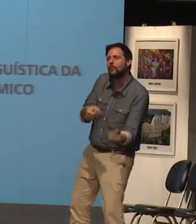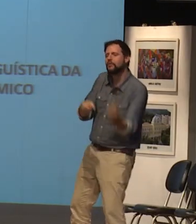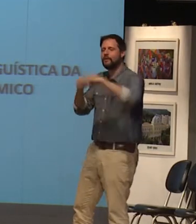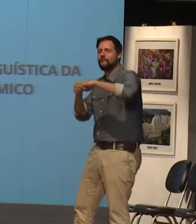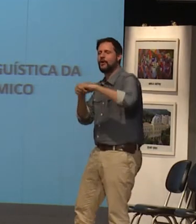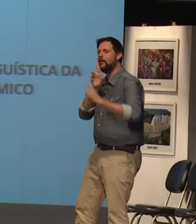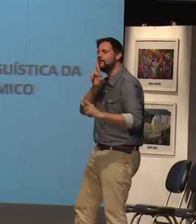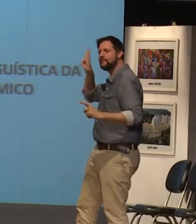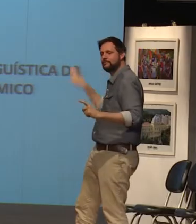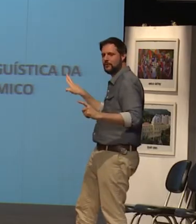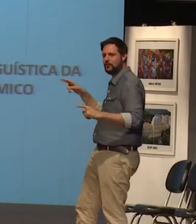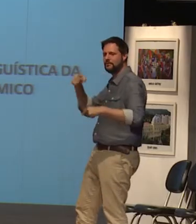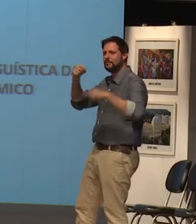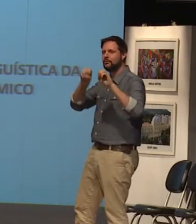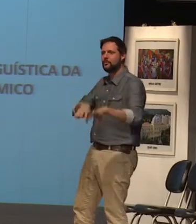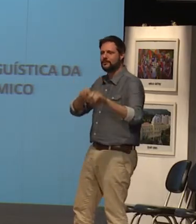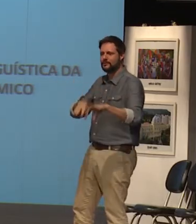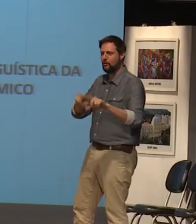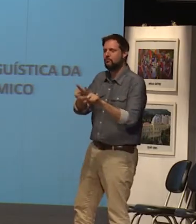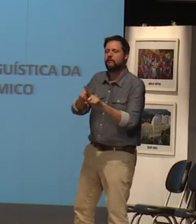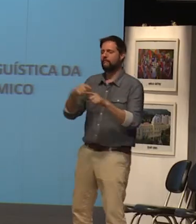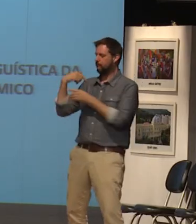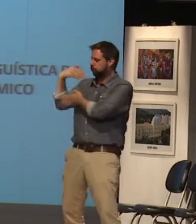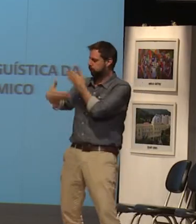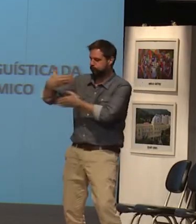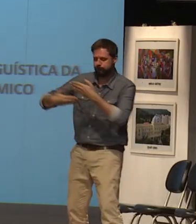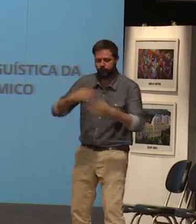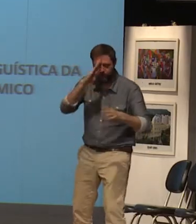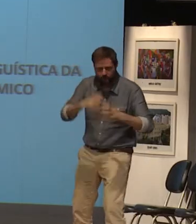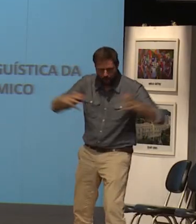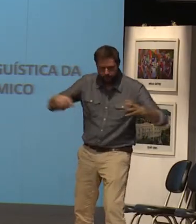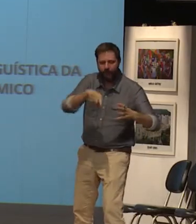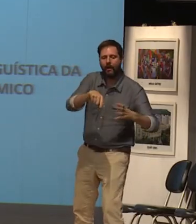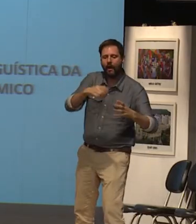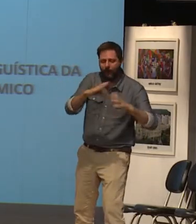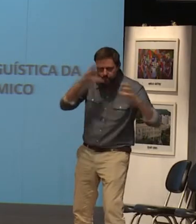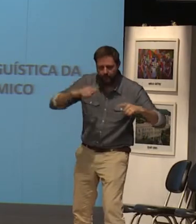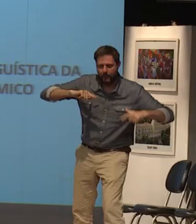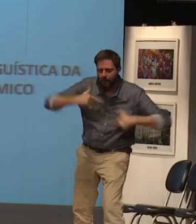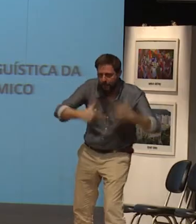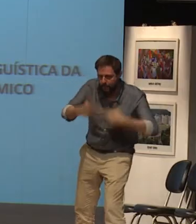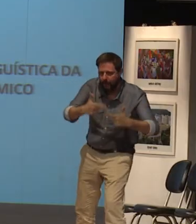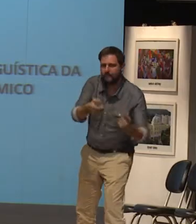responsabilidade de estar devolvendo essa resposta para o movimento educacional que foi feito durante esses anos. Né? A